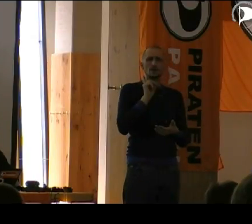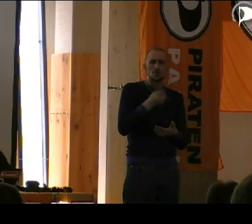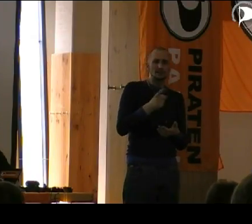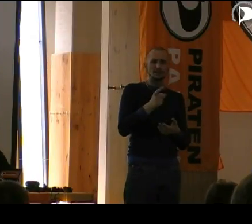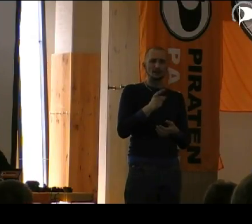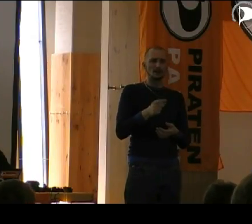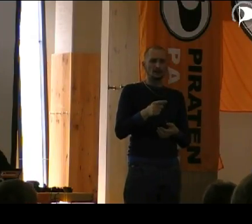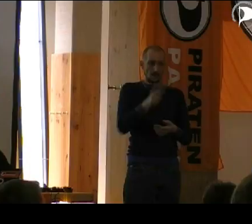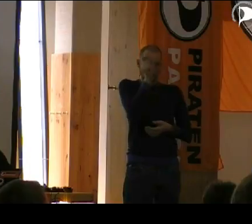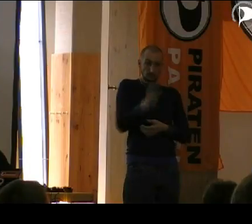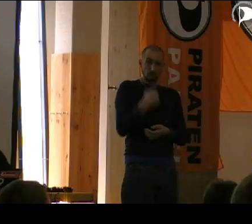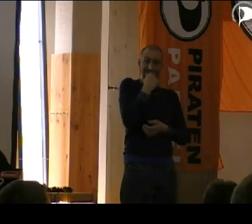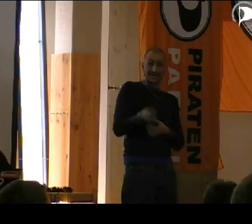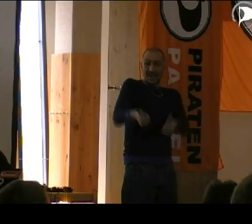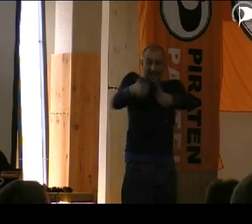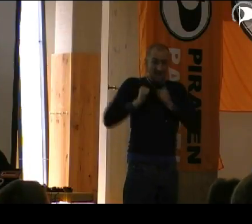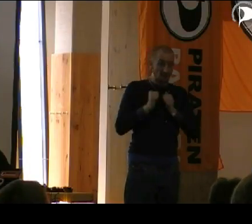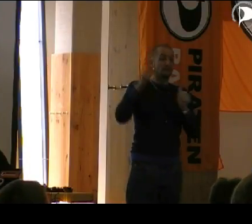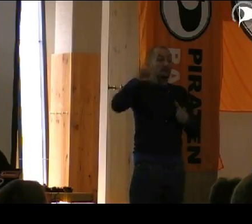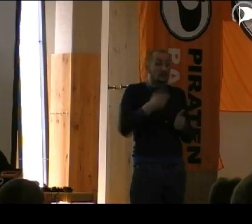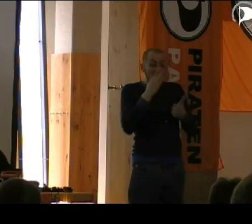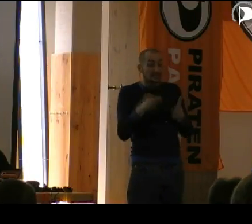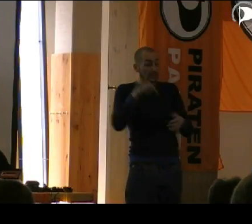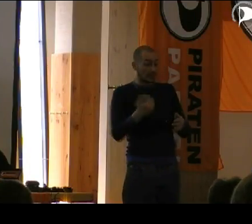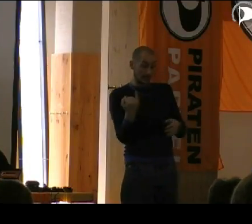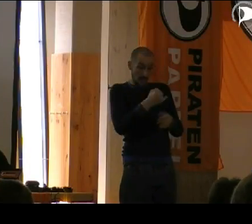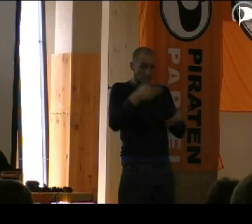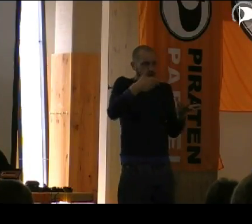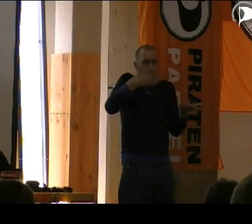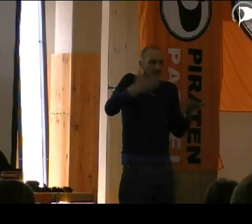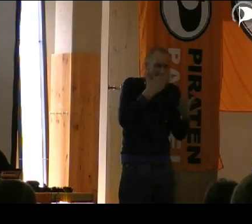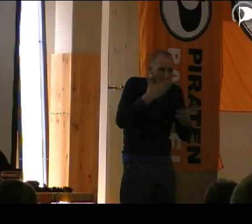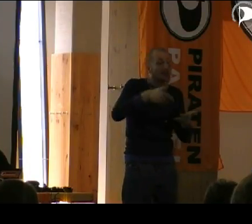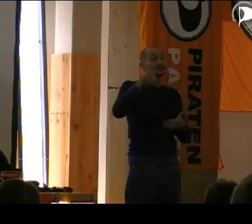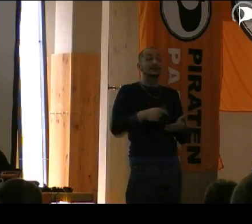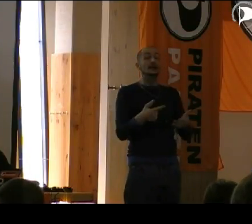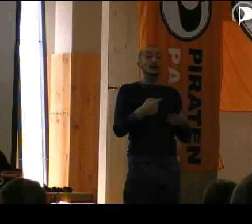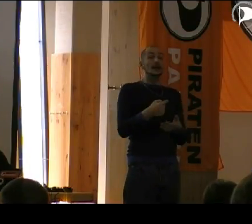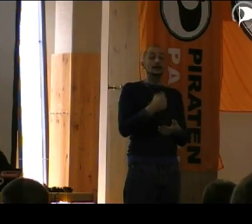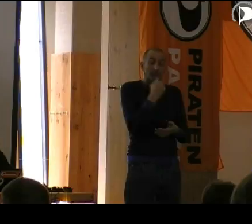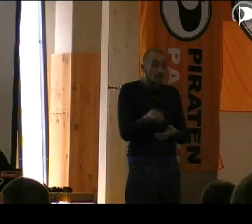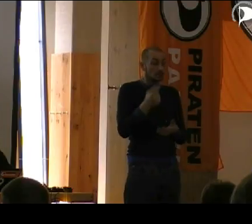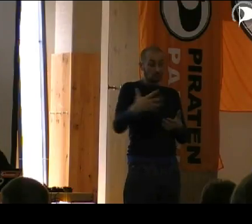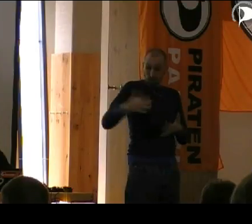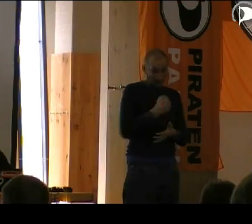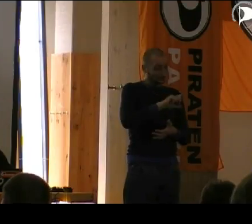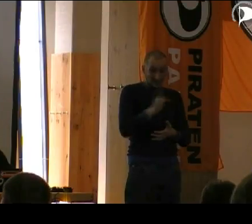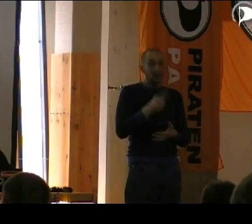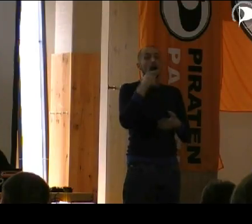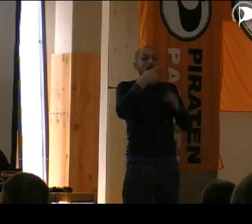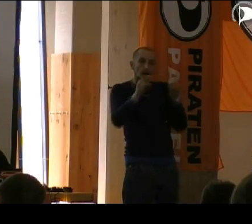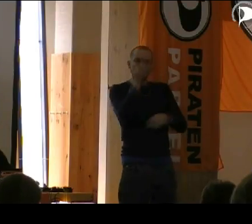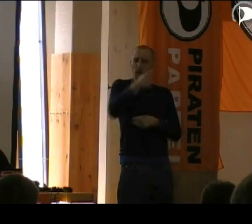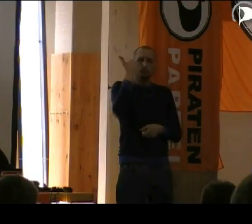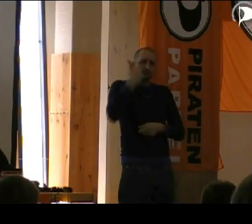schatzmeister kommen zwischendrin zwischen million sagen ich schaffe das jetzt nicht mehr sind leute die mir helfen